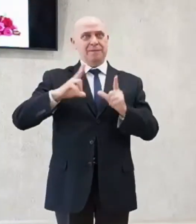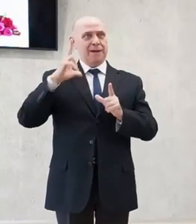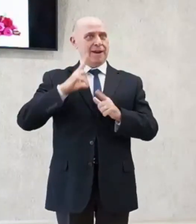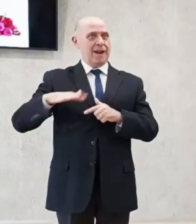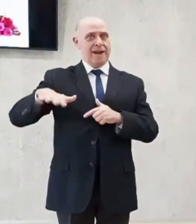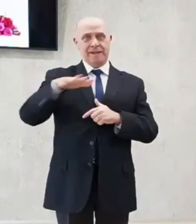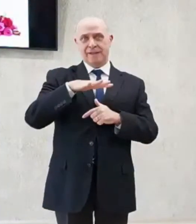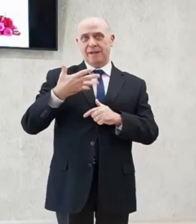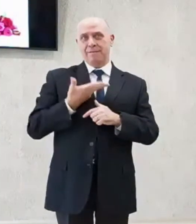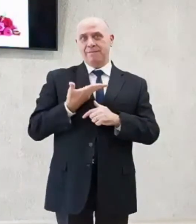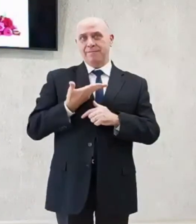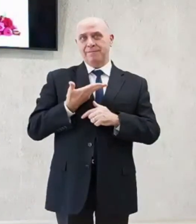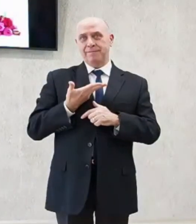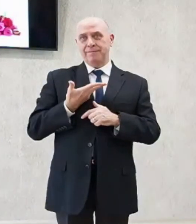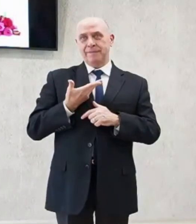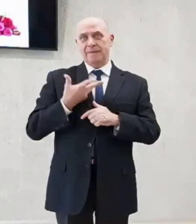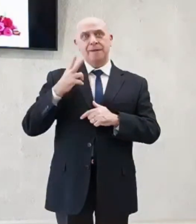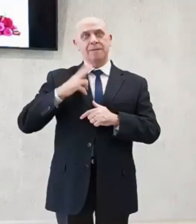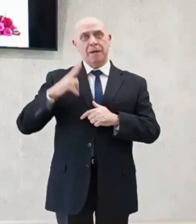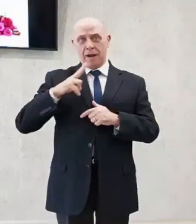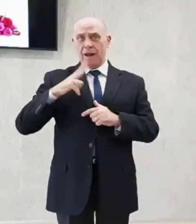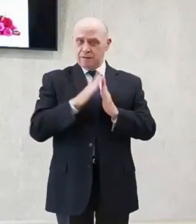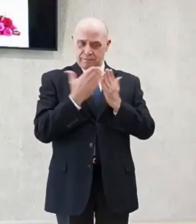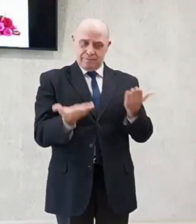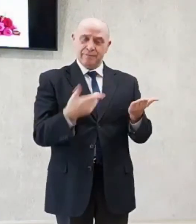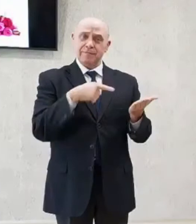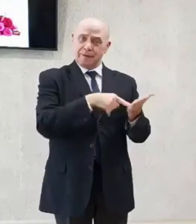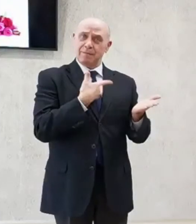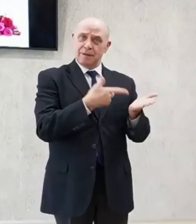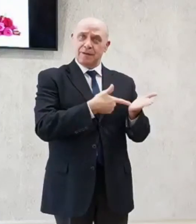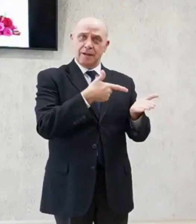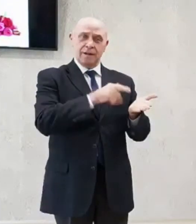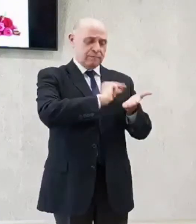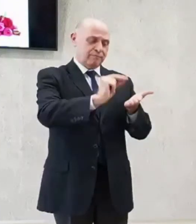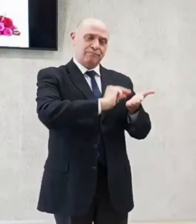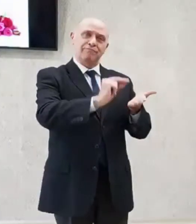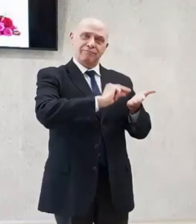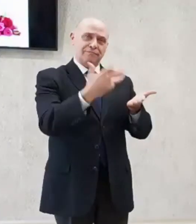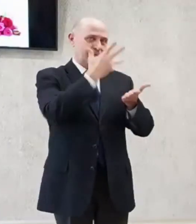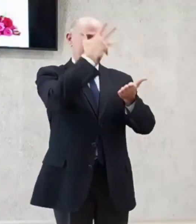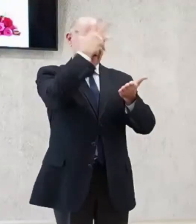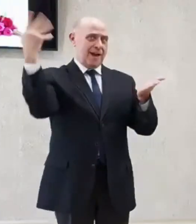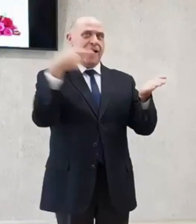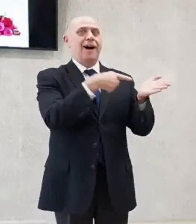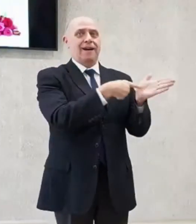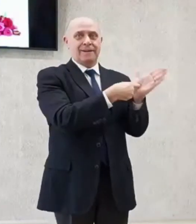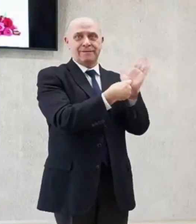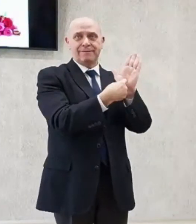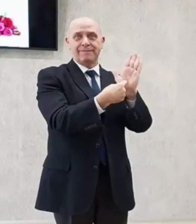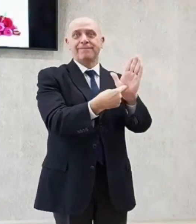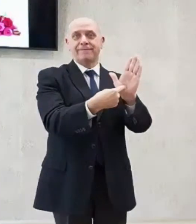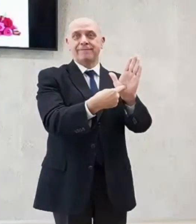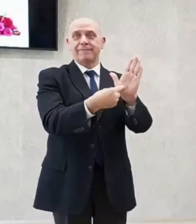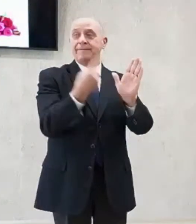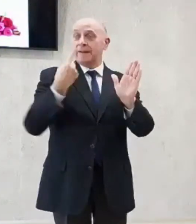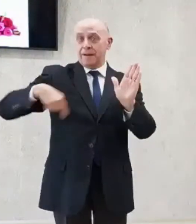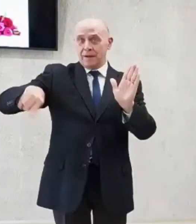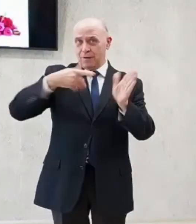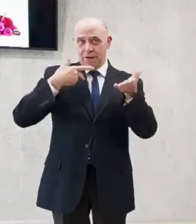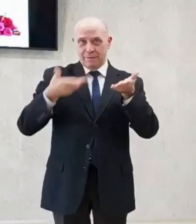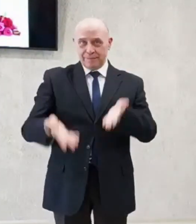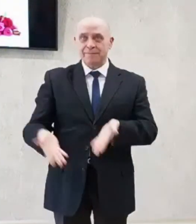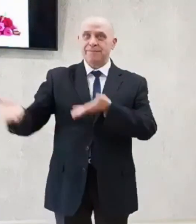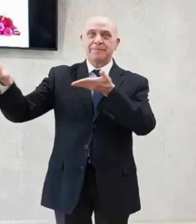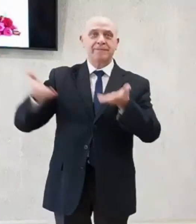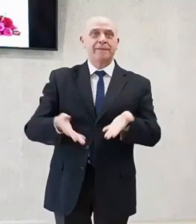di Dio la Bibbia A questo riguardo vogliamo così ascoltare con attenzione il fratello